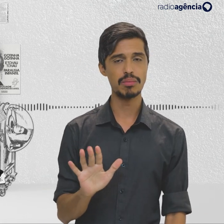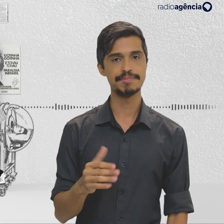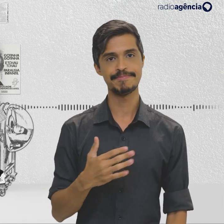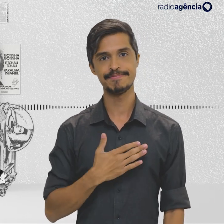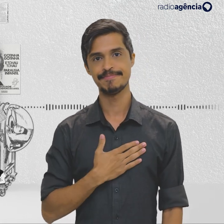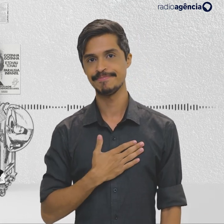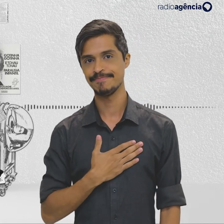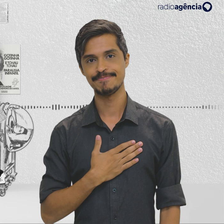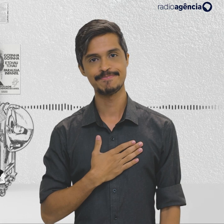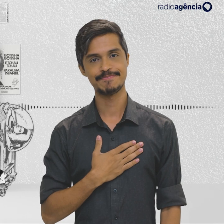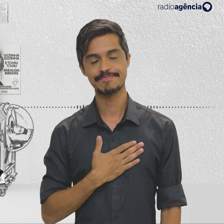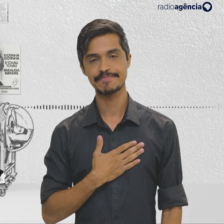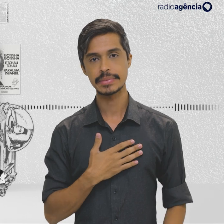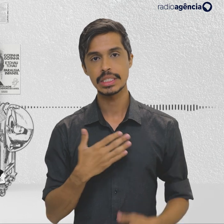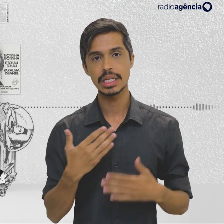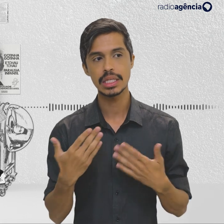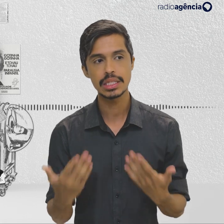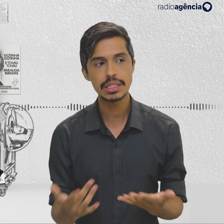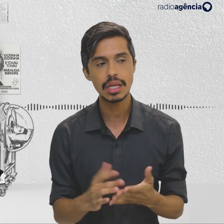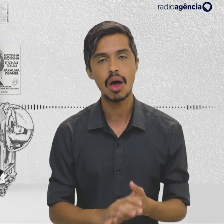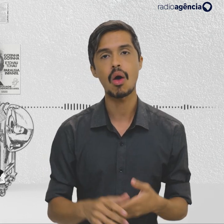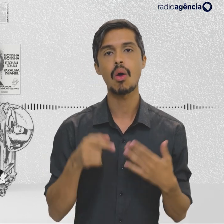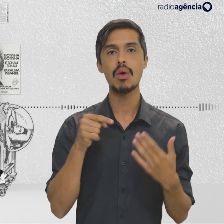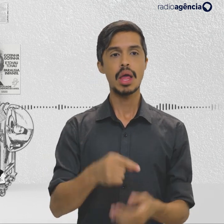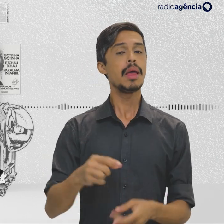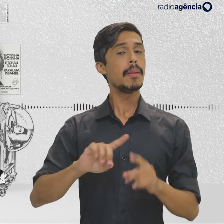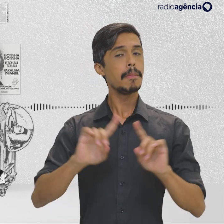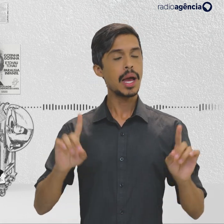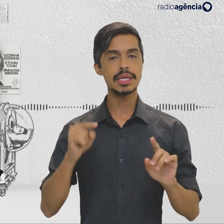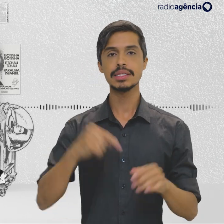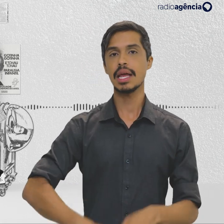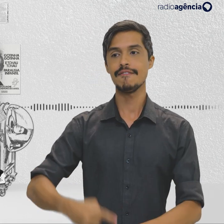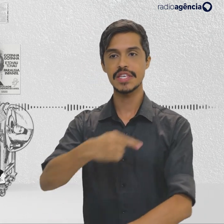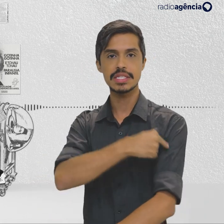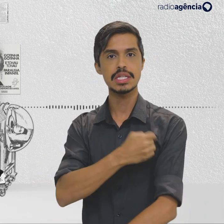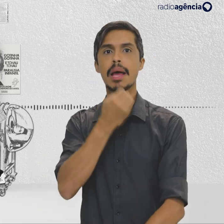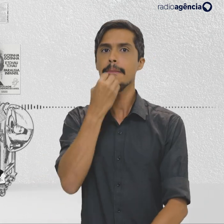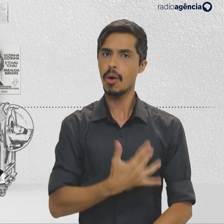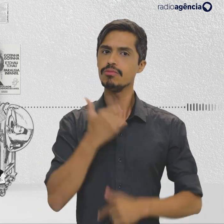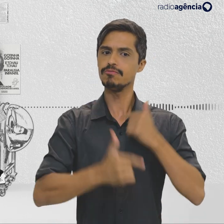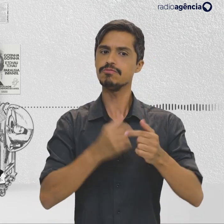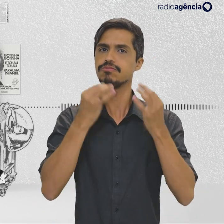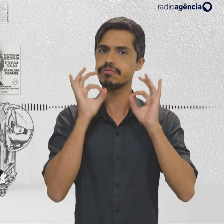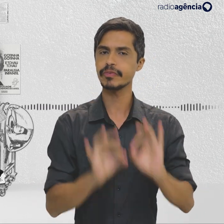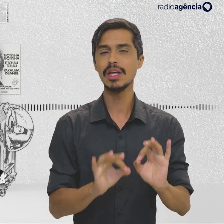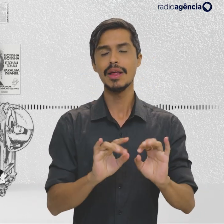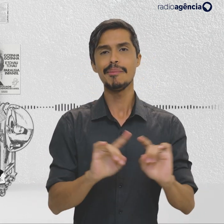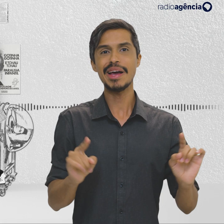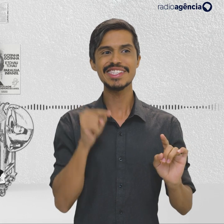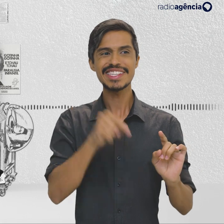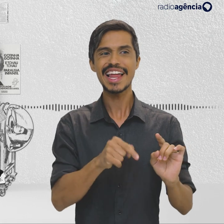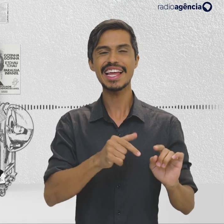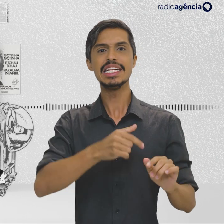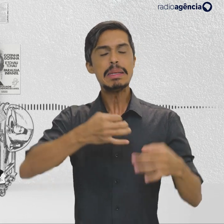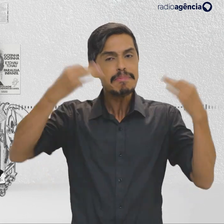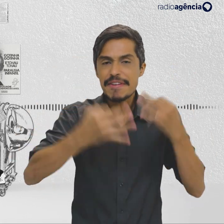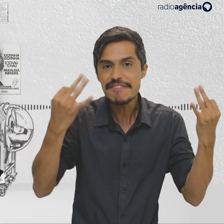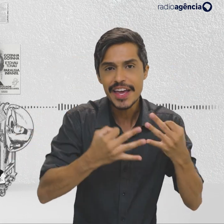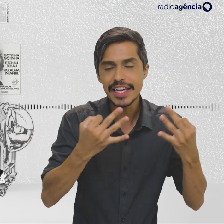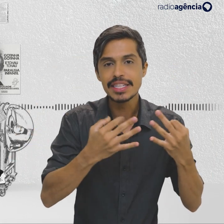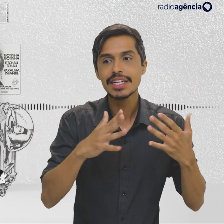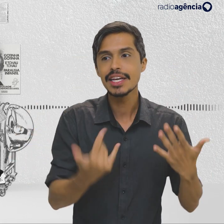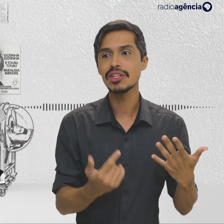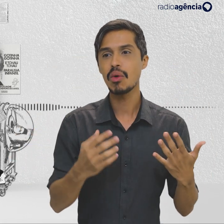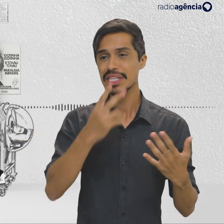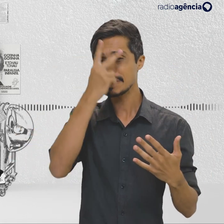vacinar paradoxalmente a eficácia comprovada da vacina acabou se tornando a sua maior fraqueza na hora de